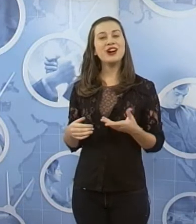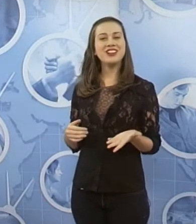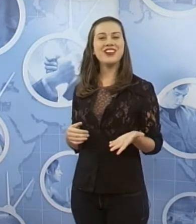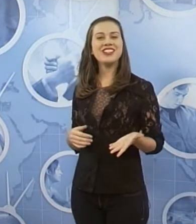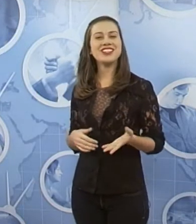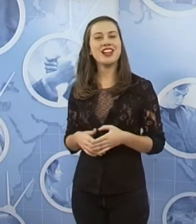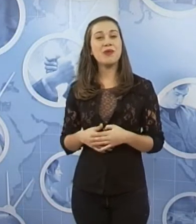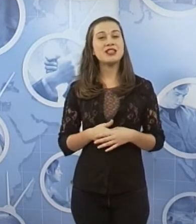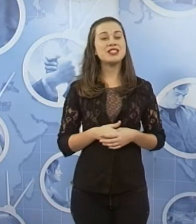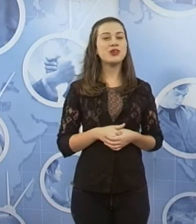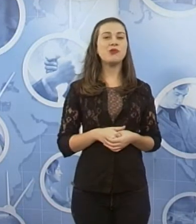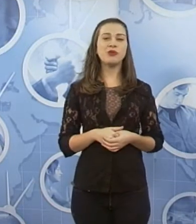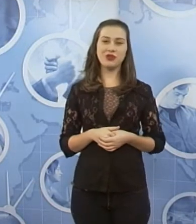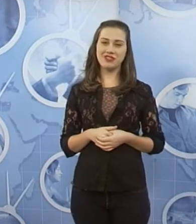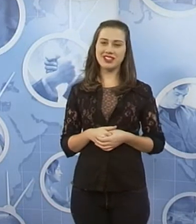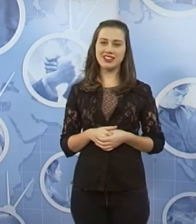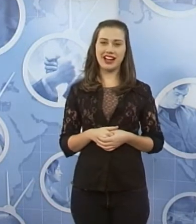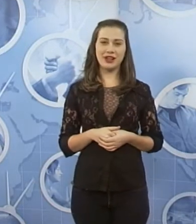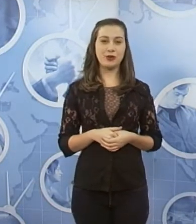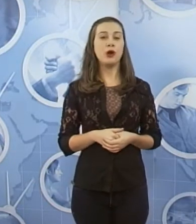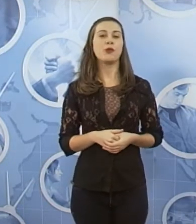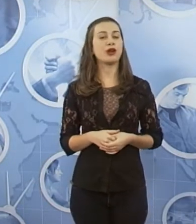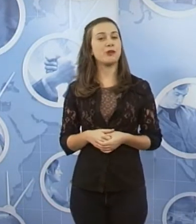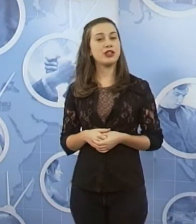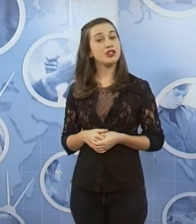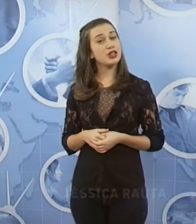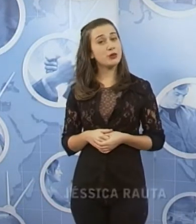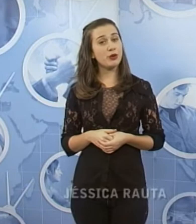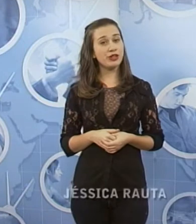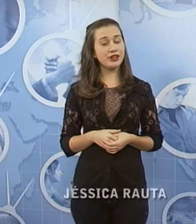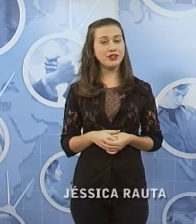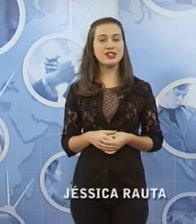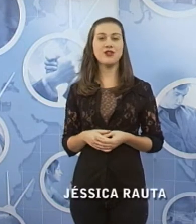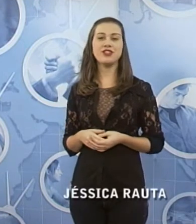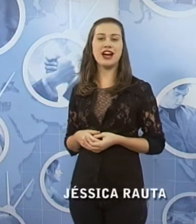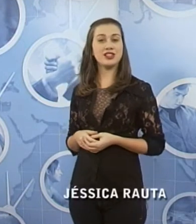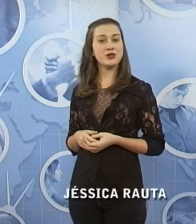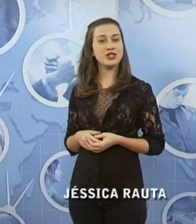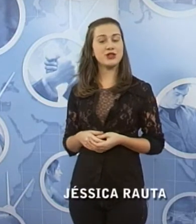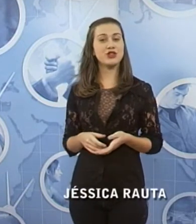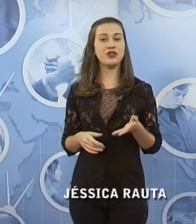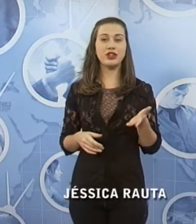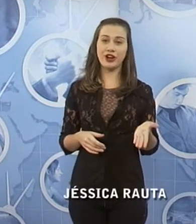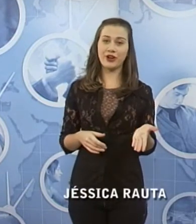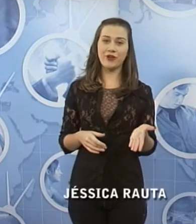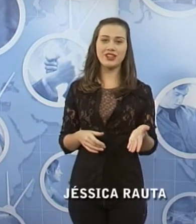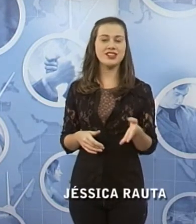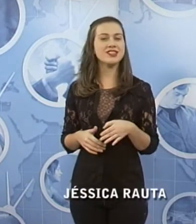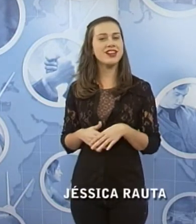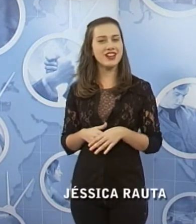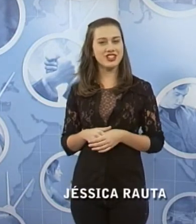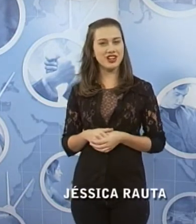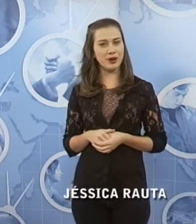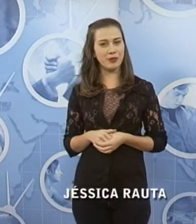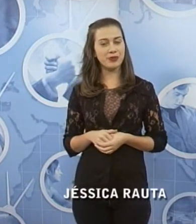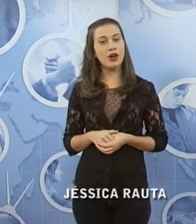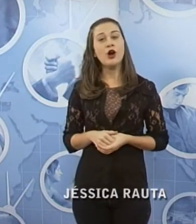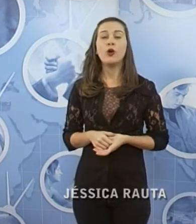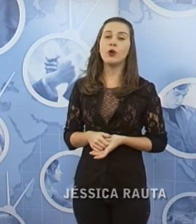Boa noite, está começando o Mundo Universitário, o programa que te deixa por dentro das novidades do ensino de Vitória da Conquista e região. Hoje